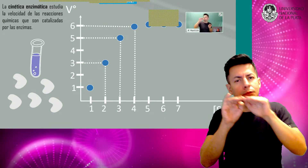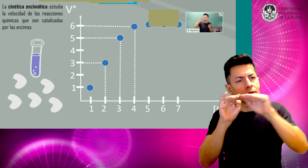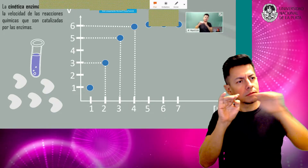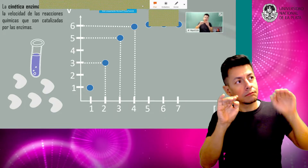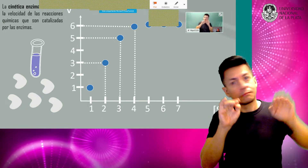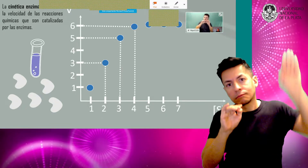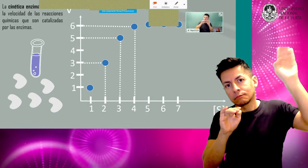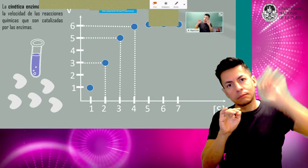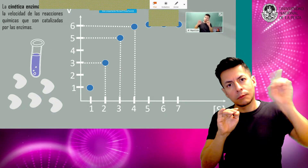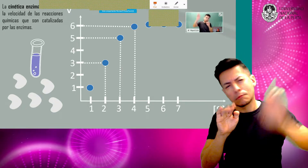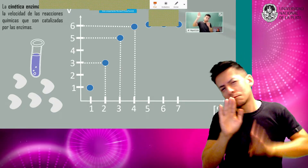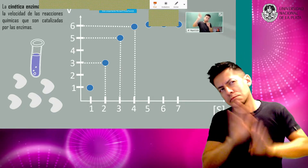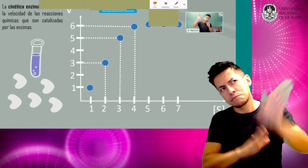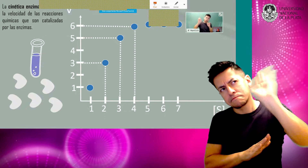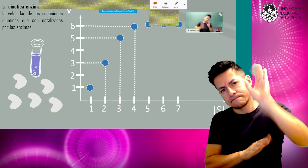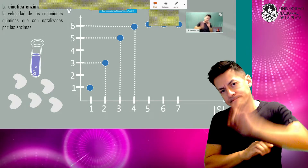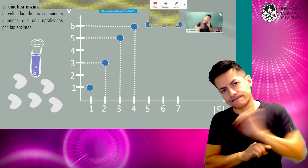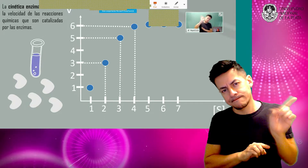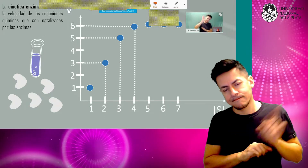¿Bien?